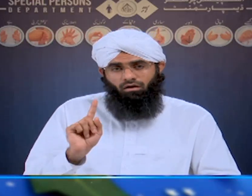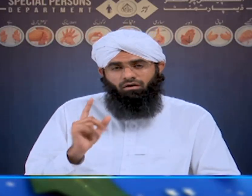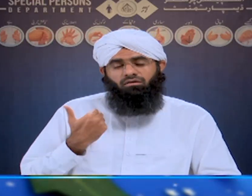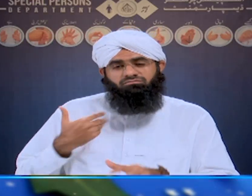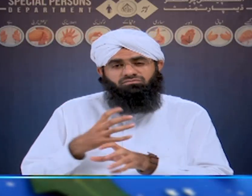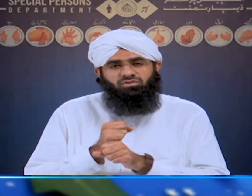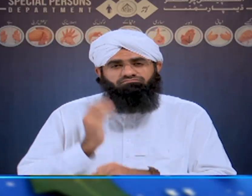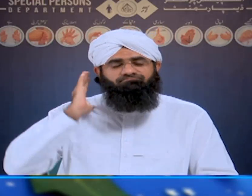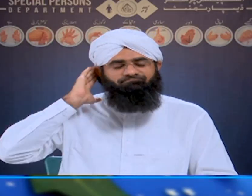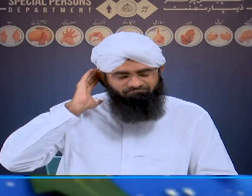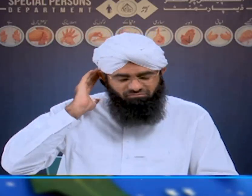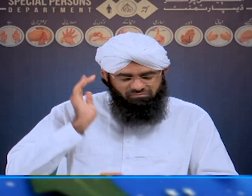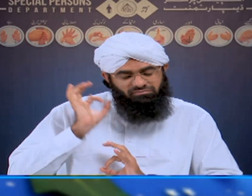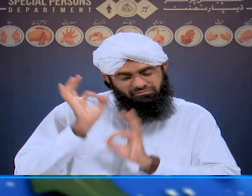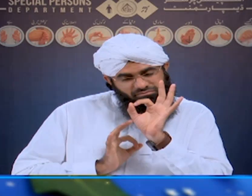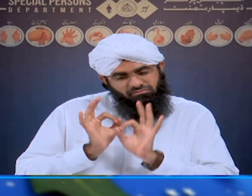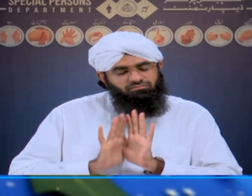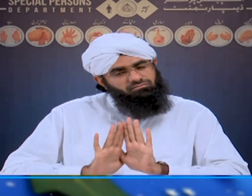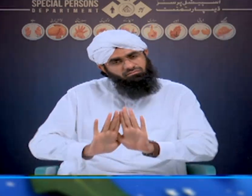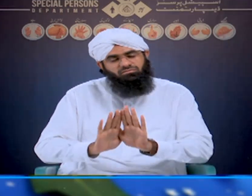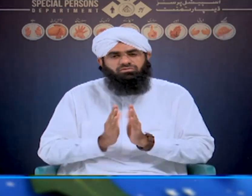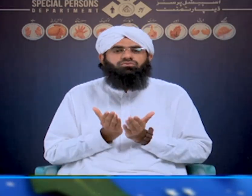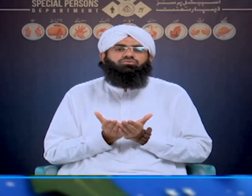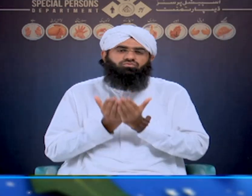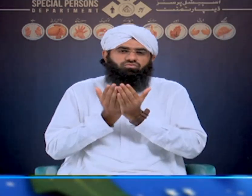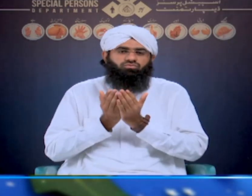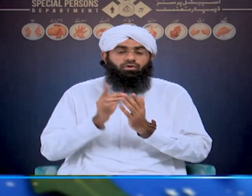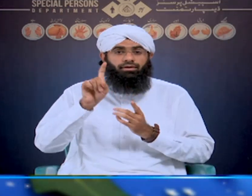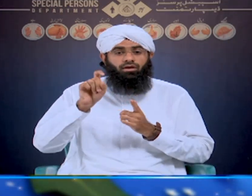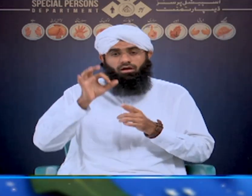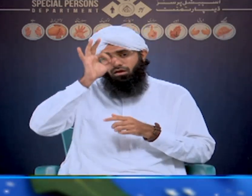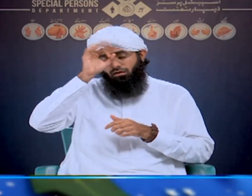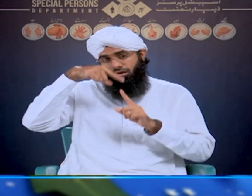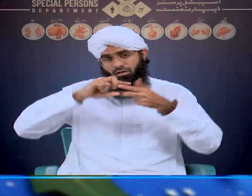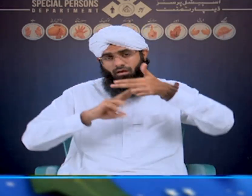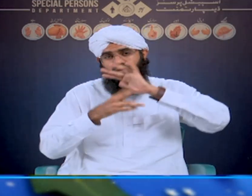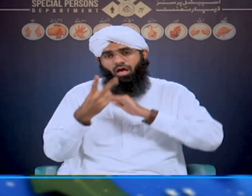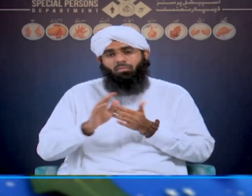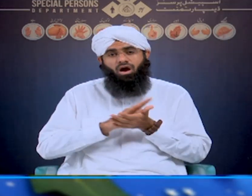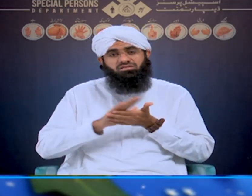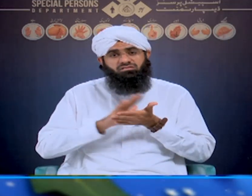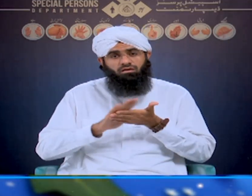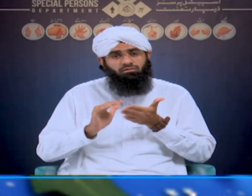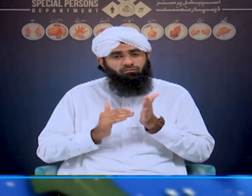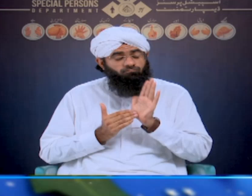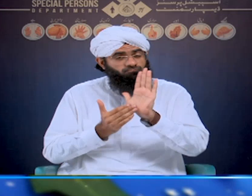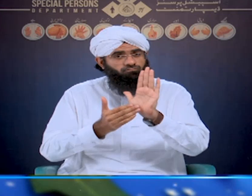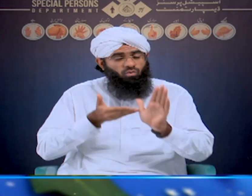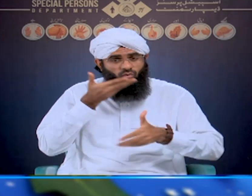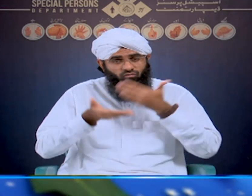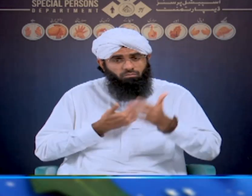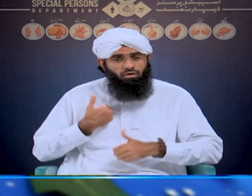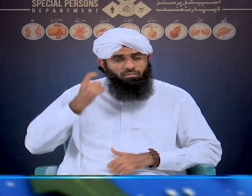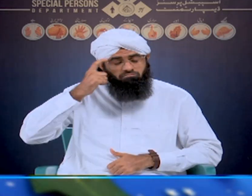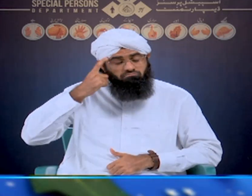ہمیں ان برائیوں سے بچنے کی توفیق عطا فرمائے. حضرت حسن بصری رحمۃ اللہ علیہ کا یہ فرمان ہمیشہ یاد رکھیے. آپ فرماتے ہیں کہ مجھے